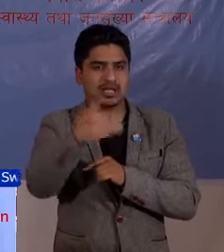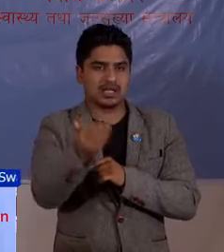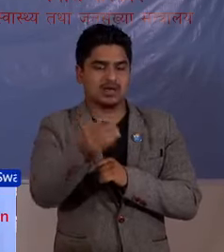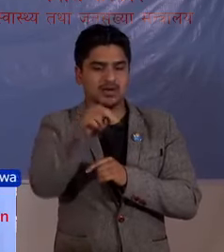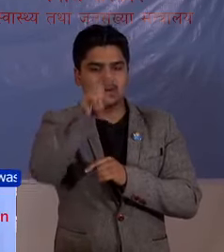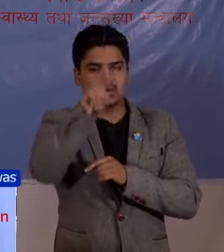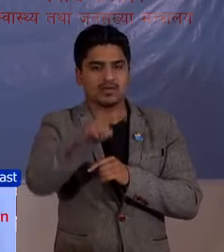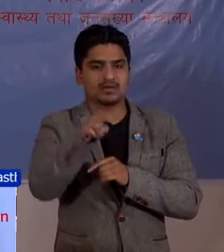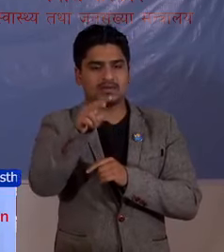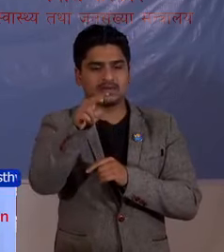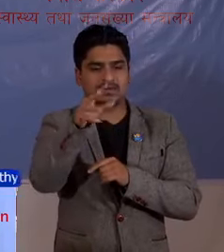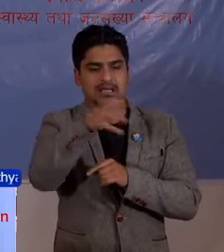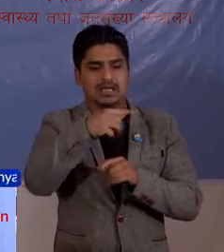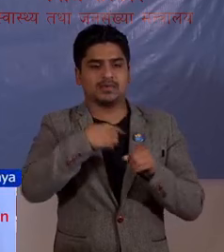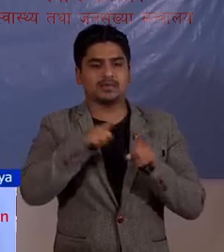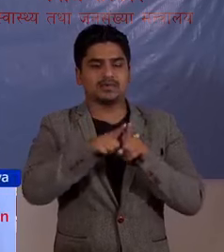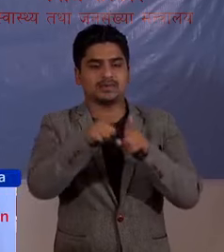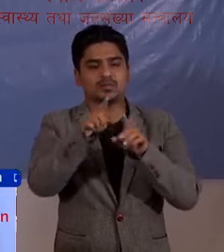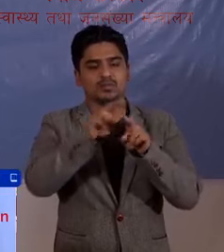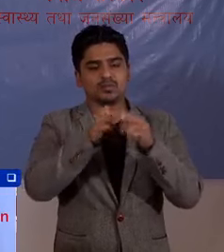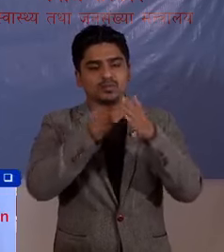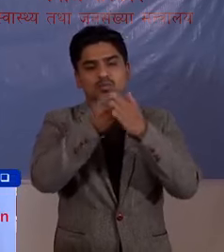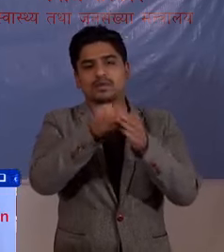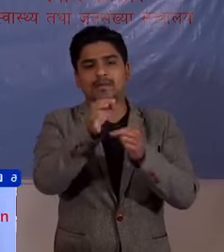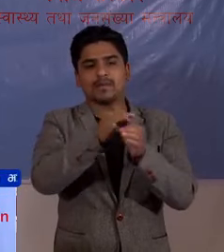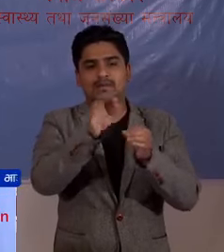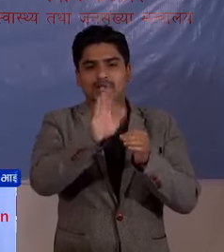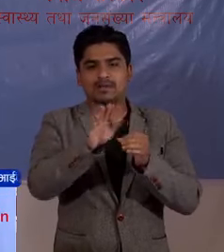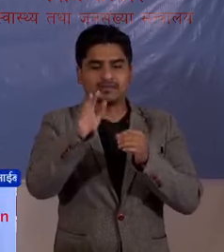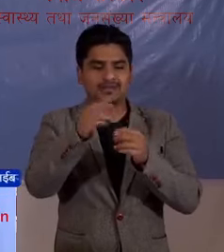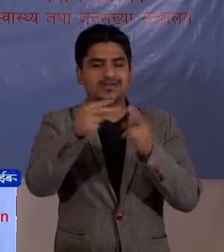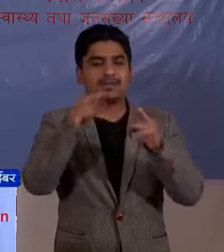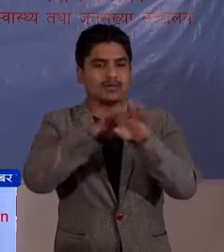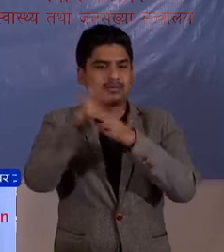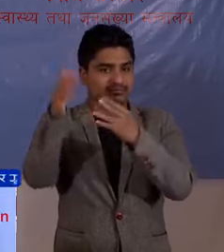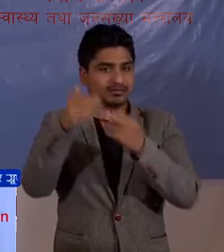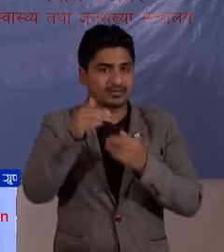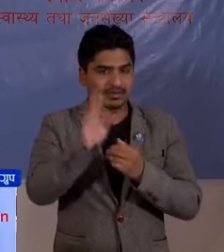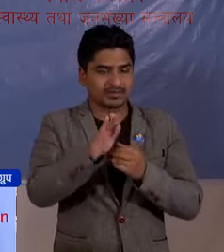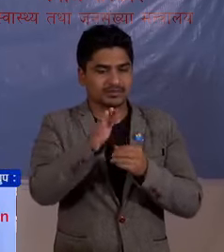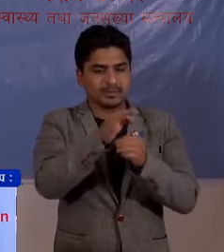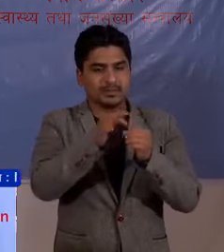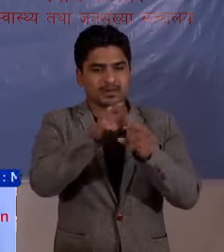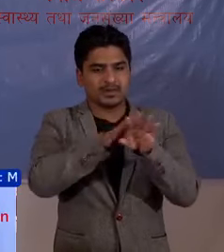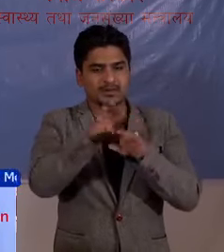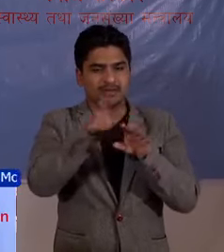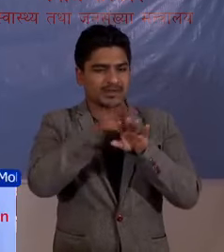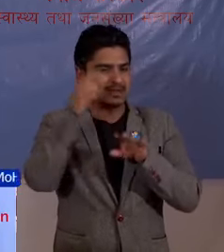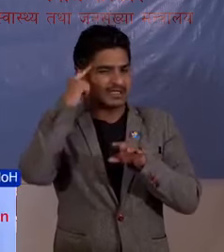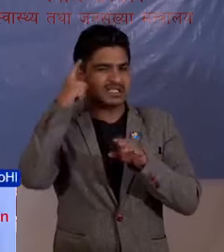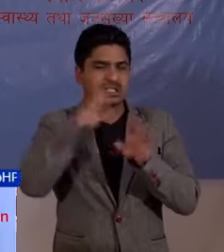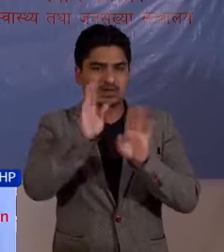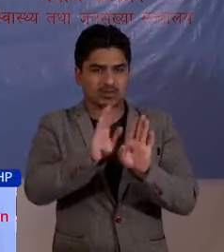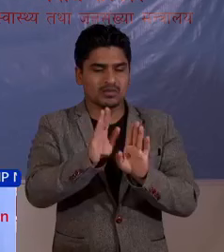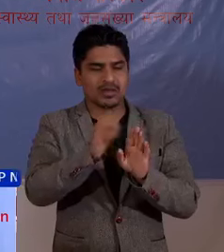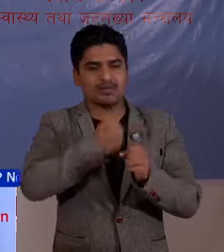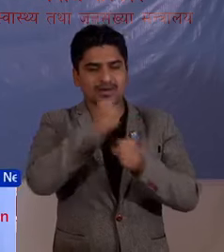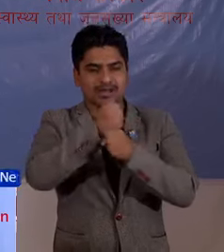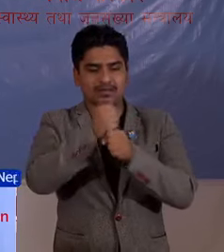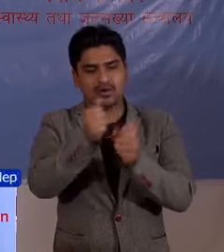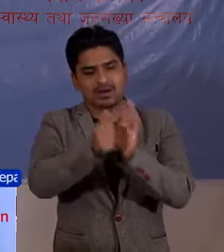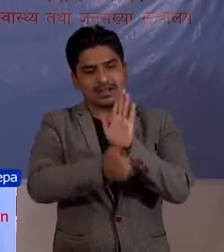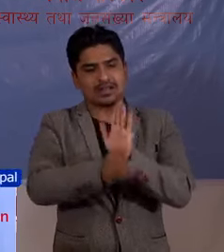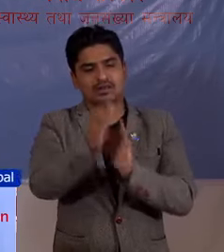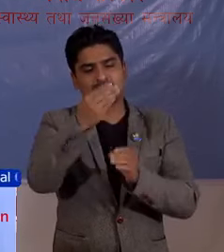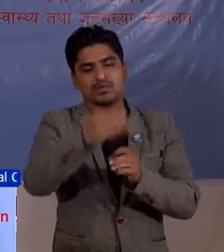अहिलेको अवस्थामा हामीसँग पुग्ने लजिस्टिक छ, लजिस्टिक आउँदै पनि छ र त्यसैले लजिस्टिकको बारेमा धेरै चिन्ता नगरिकन आफ्नो कार्यमा